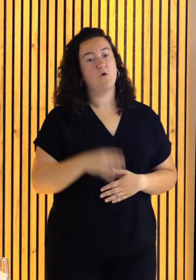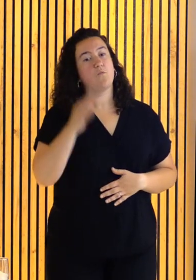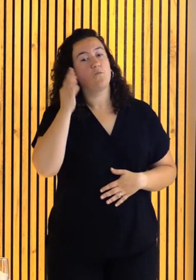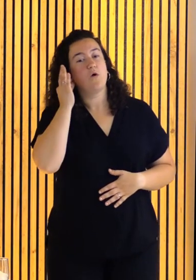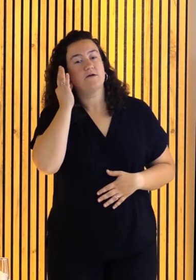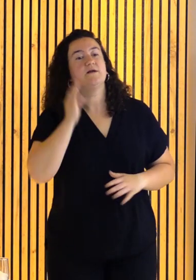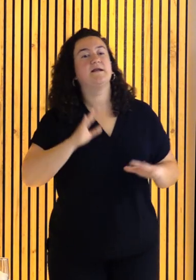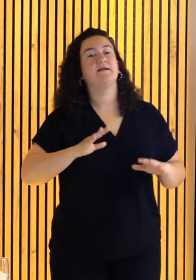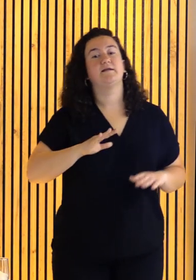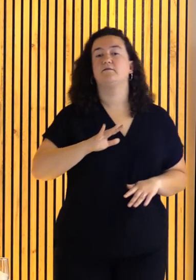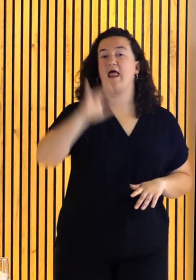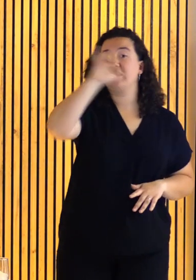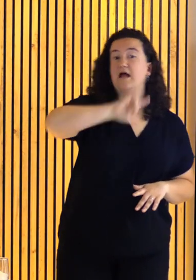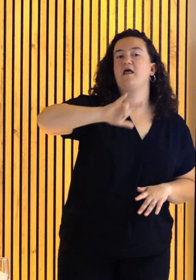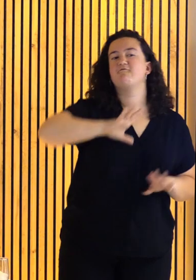galdetu behizien